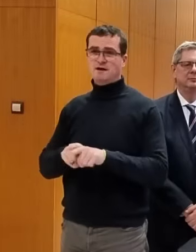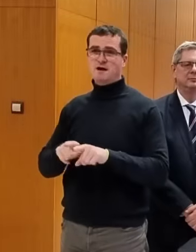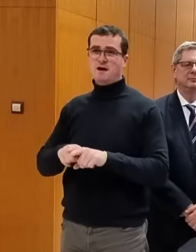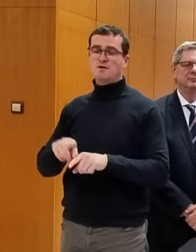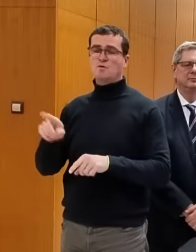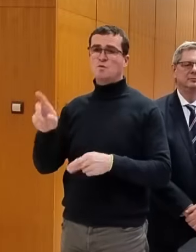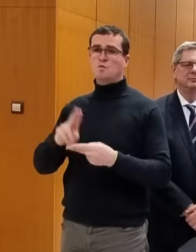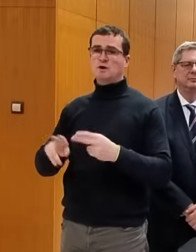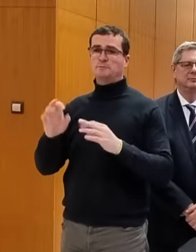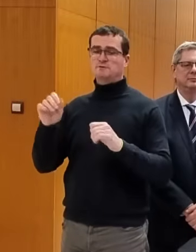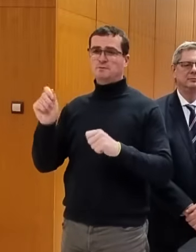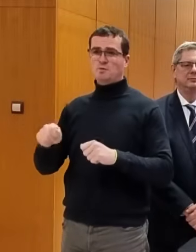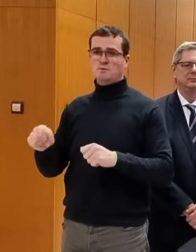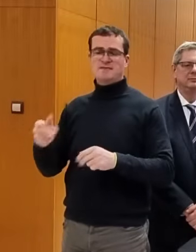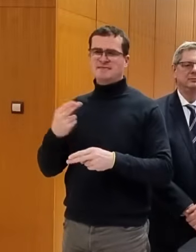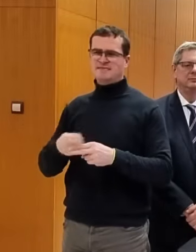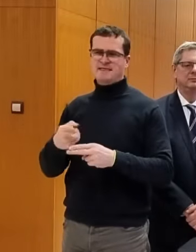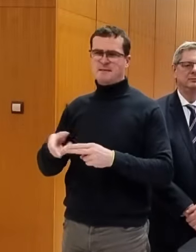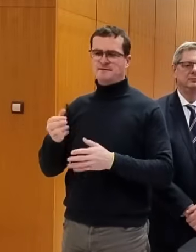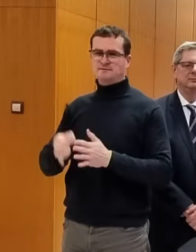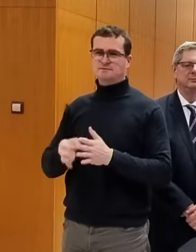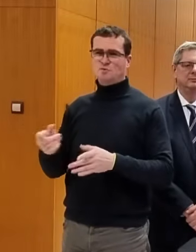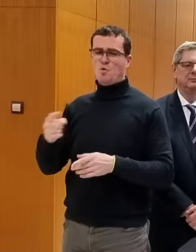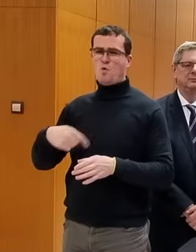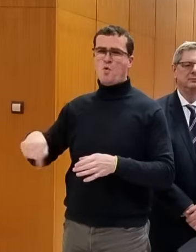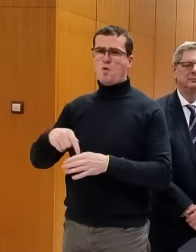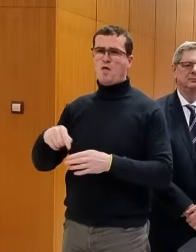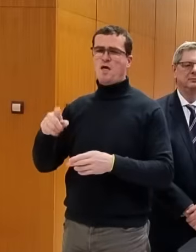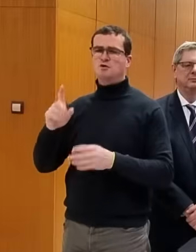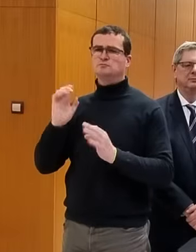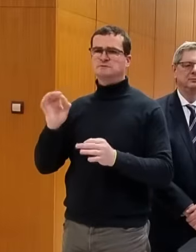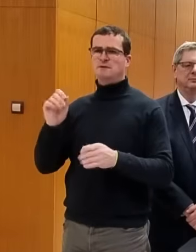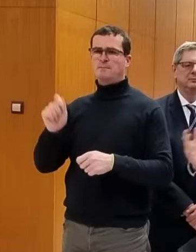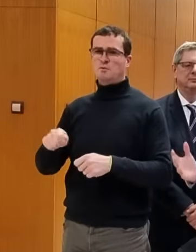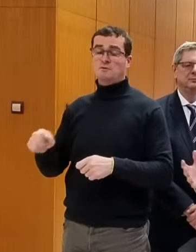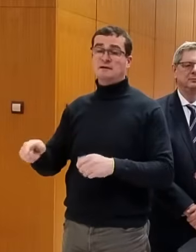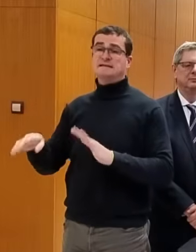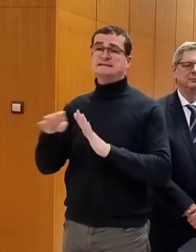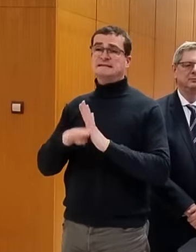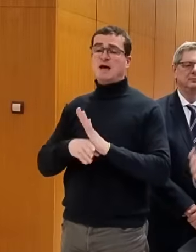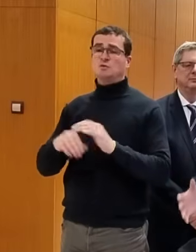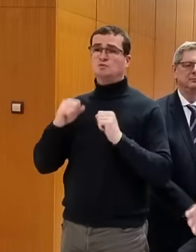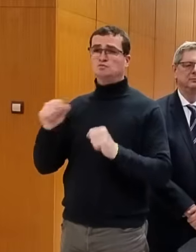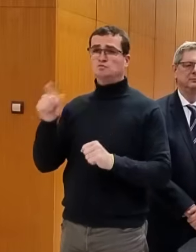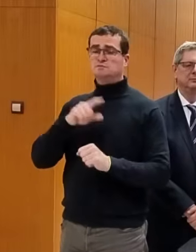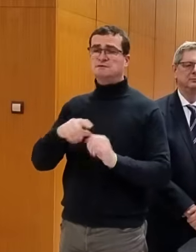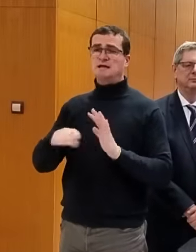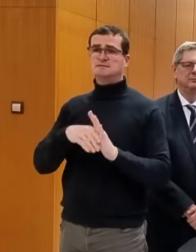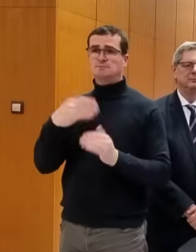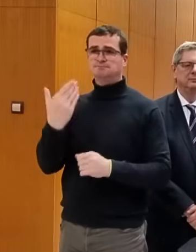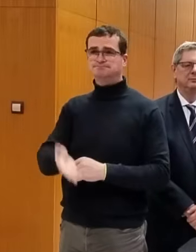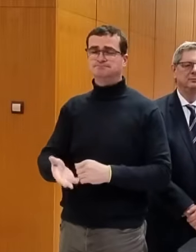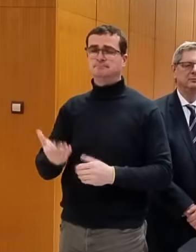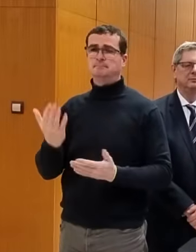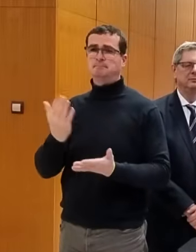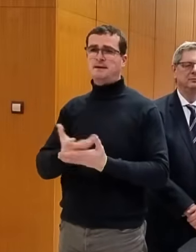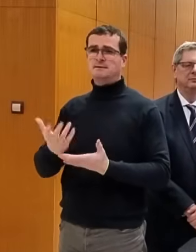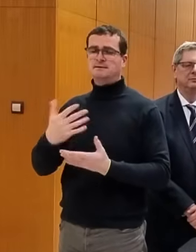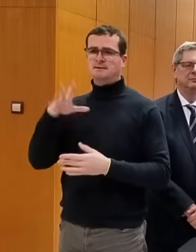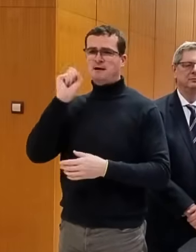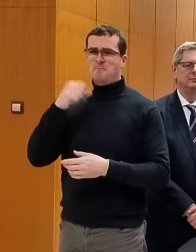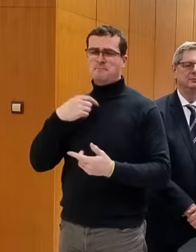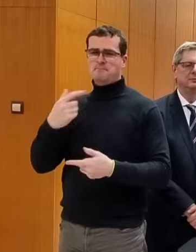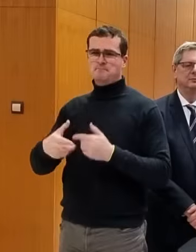úrad špeciálnej prokuratúry, že naozaj nenapraviteľná situácia okolo úradu špeciálnej prokuratúry. Zákony súdca, zákonne pridelené veci pochopiteľne